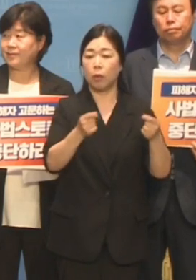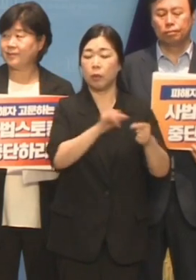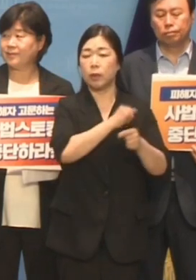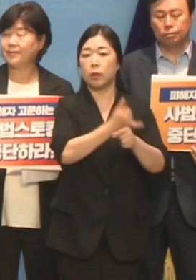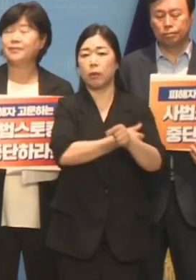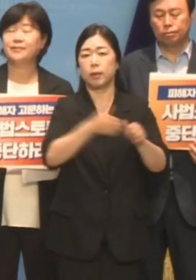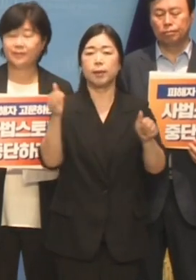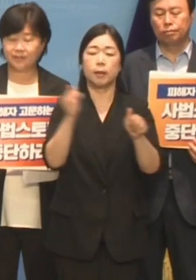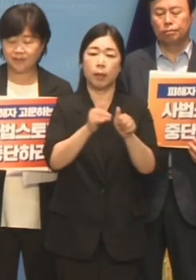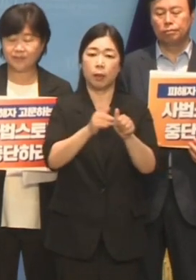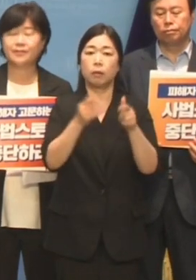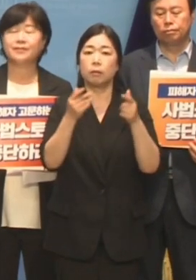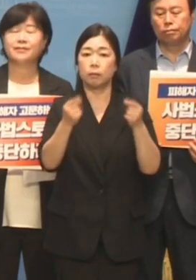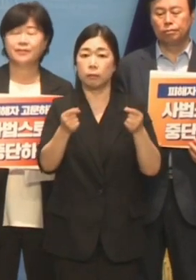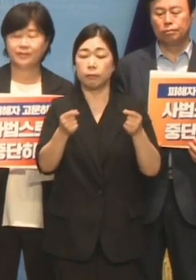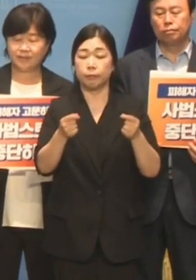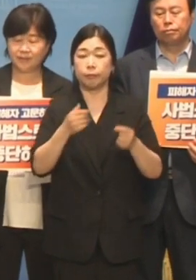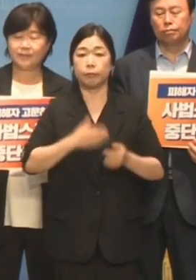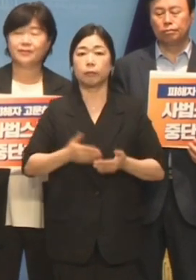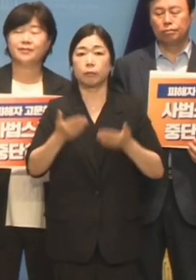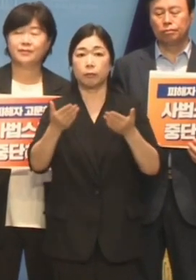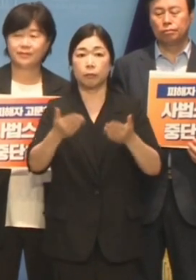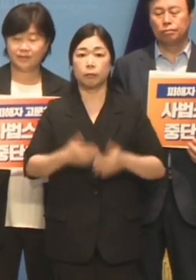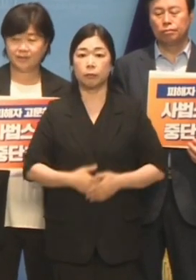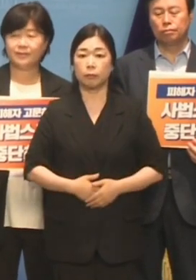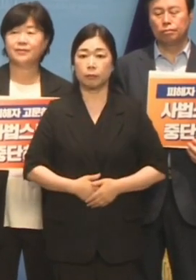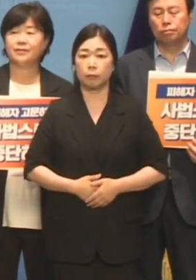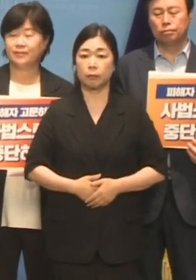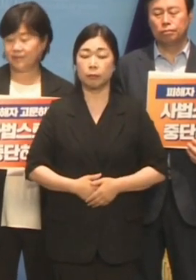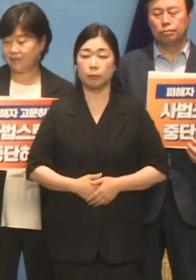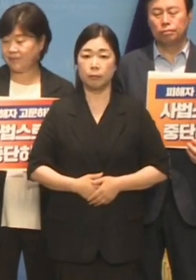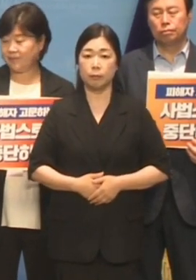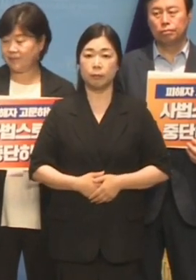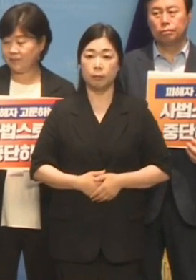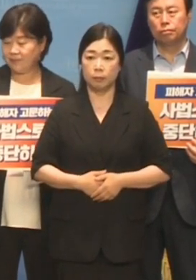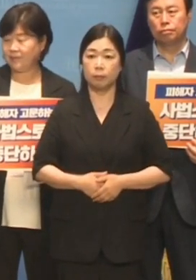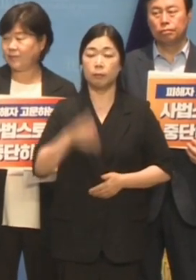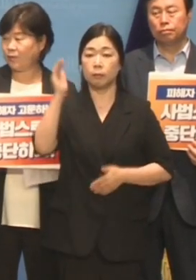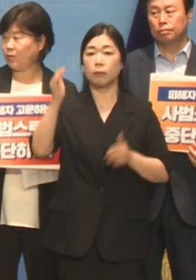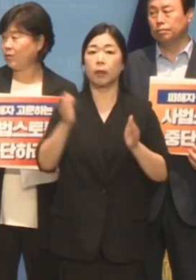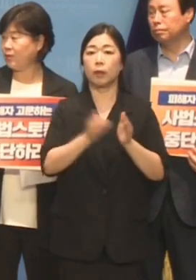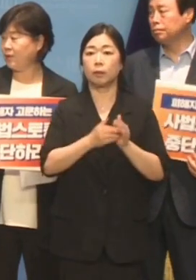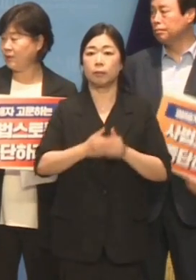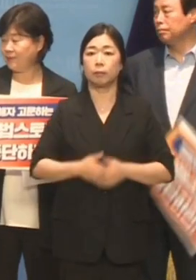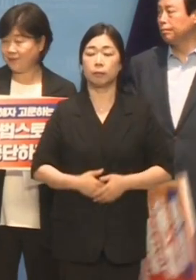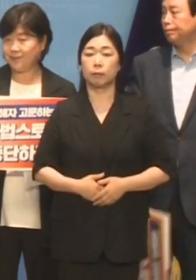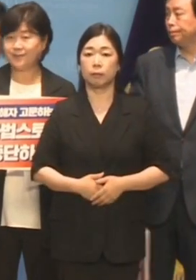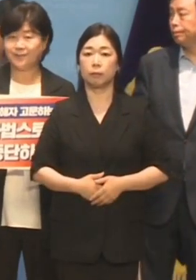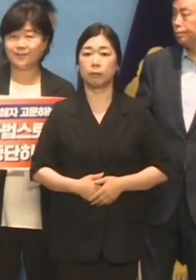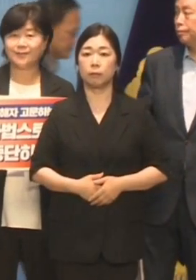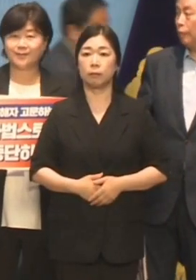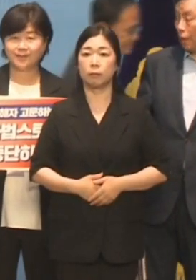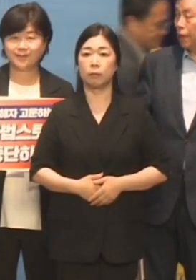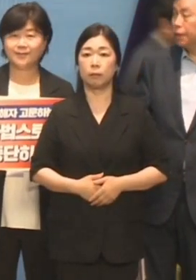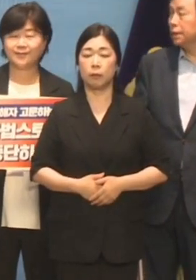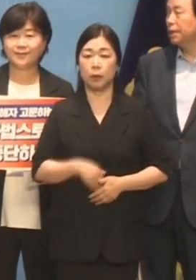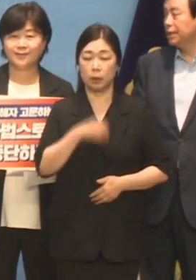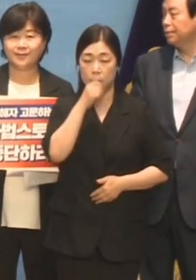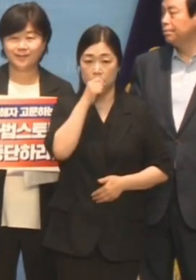인권까지 침해하는 것이 될 수 있음을 이 자리를 빌어서 강력하게 경고하는 바입니다. 이상입니다. 네,